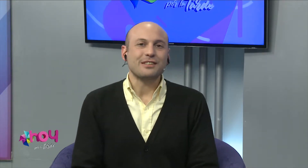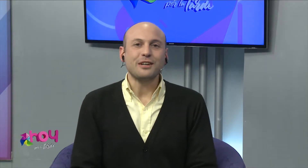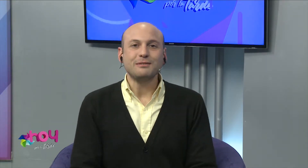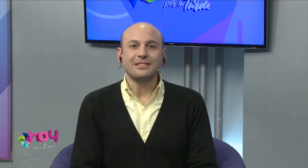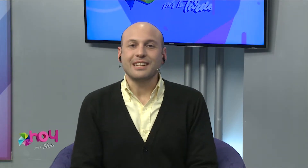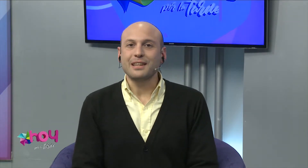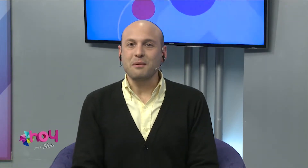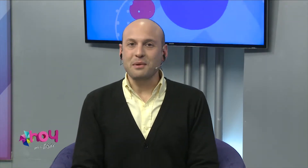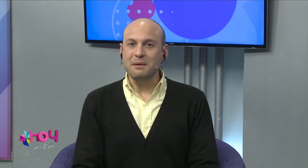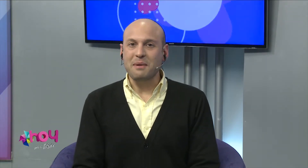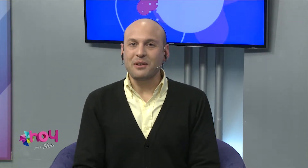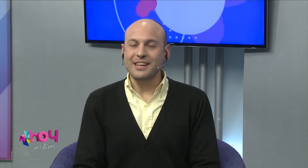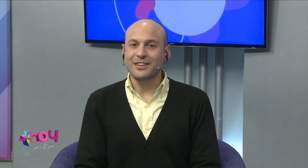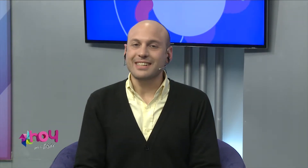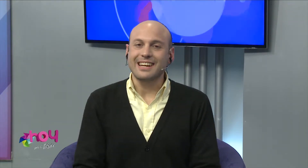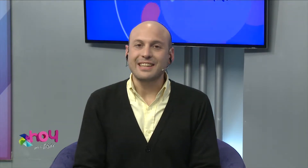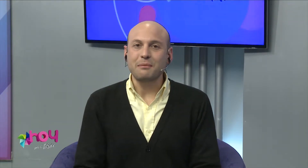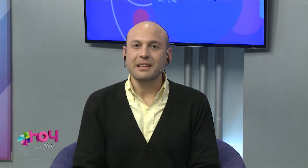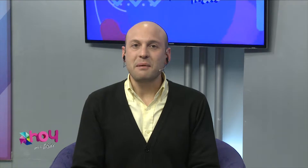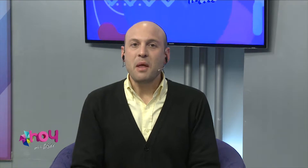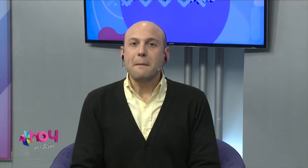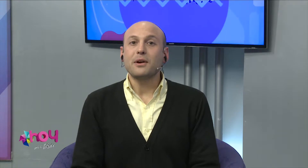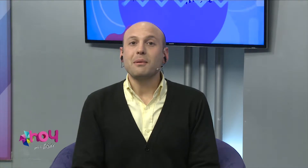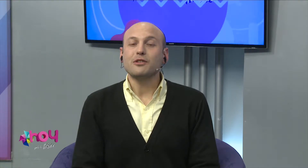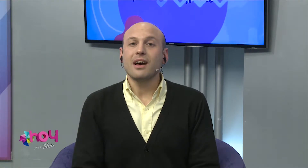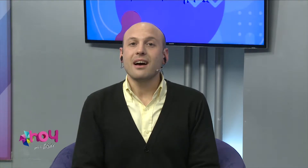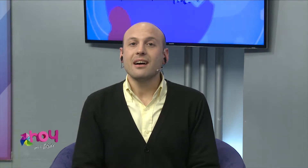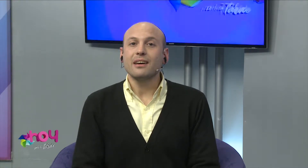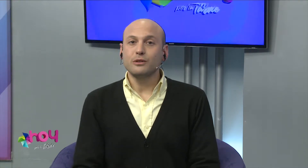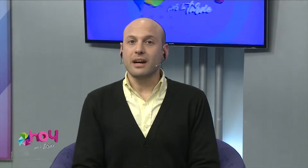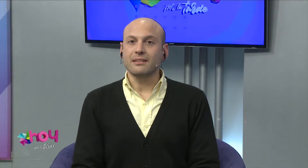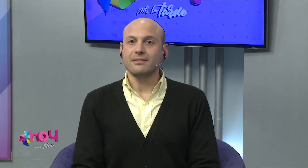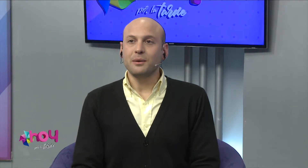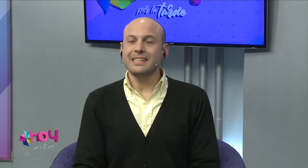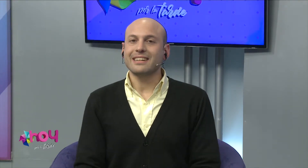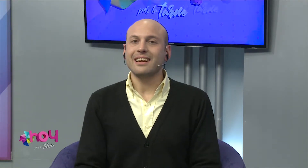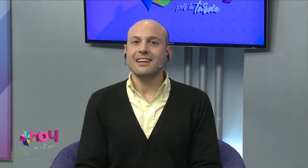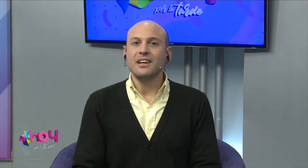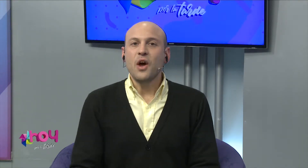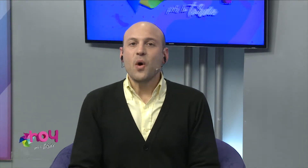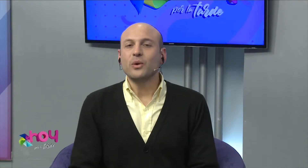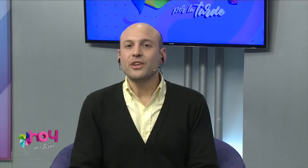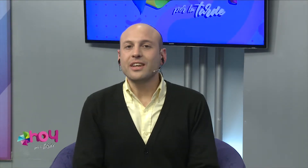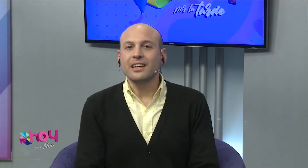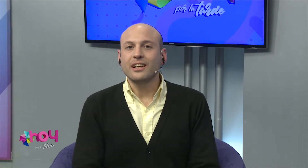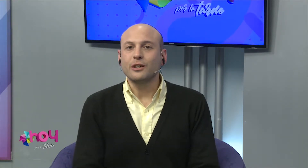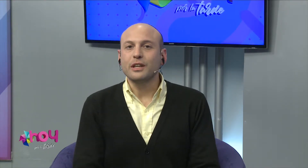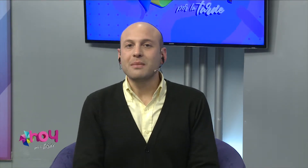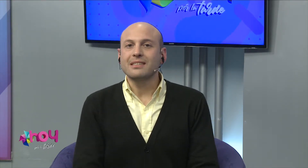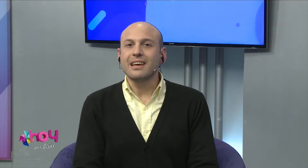asociación. Ya está también por ahí Pablo Listro, que es el intérprete. Pero vamos a escuchar. Nos van a regalar uno de los temas, el